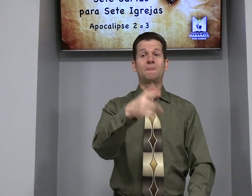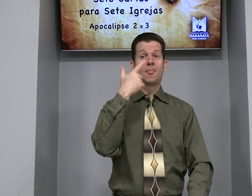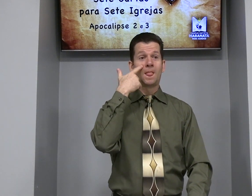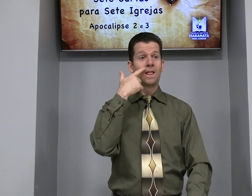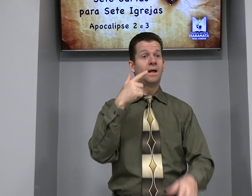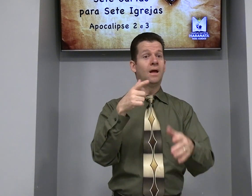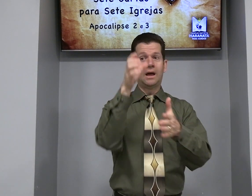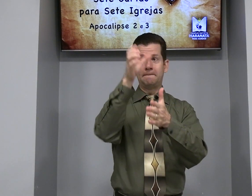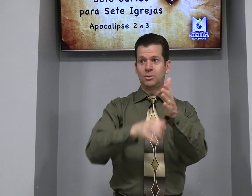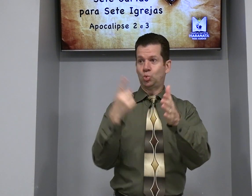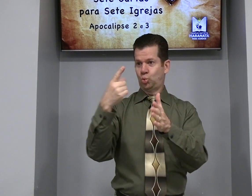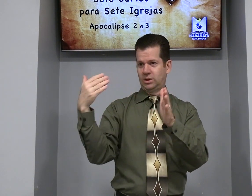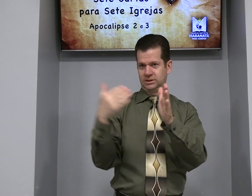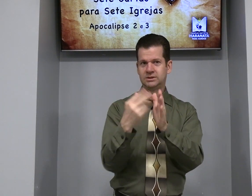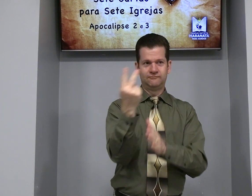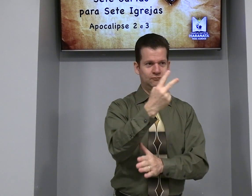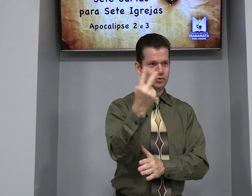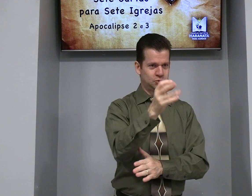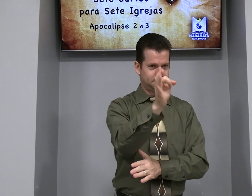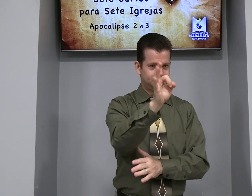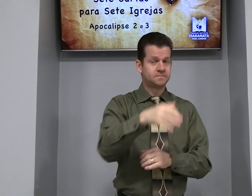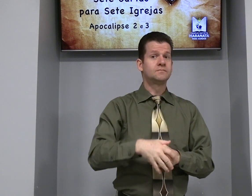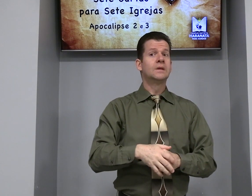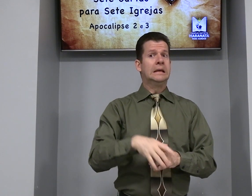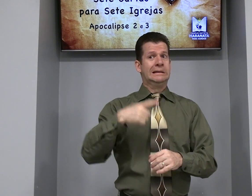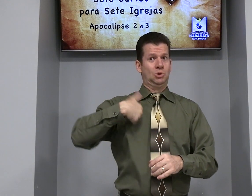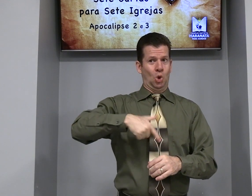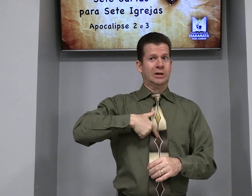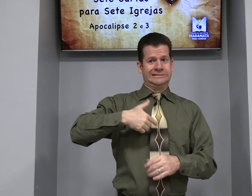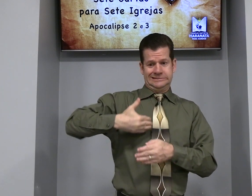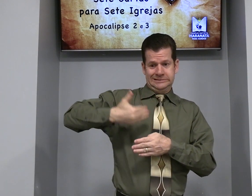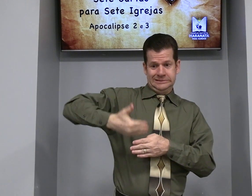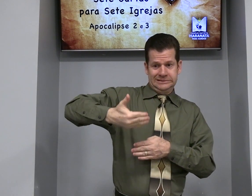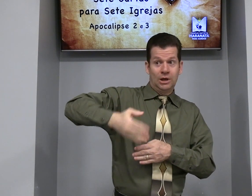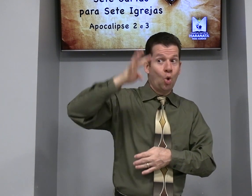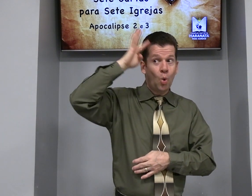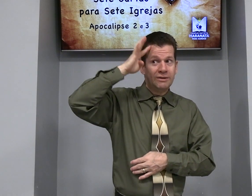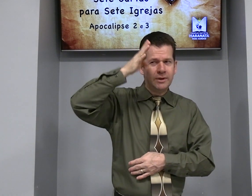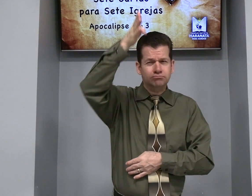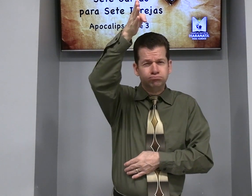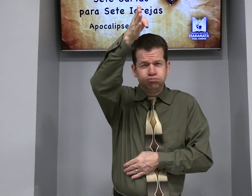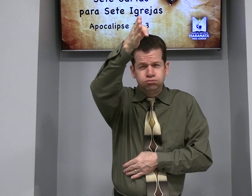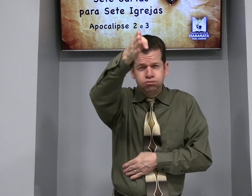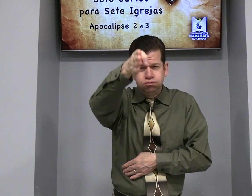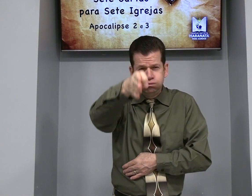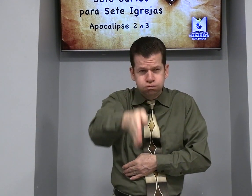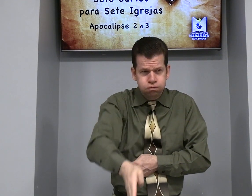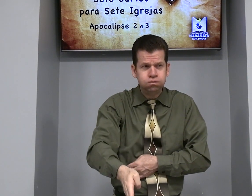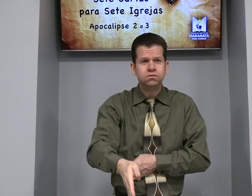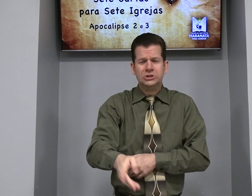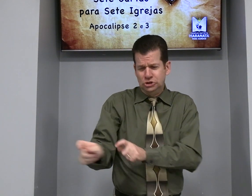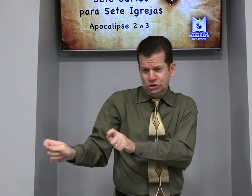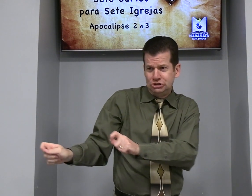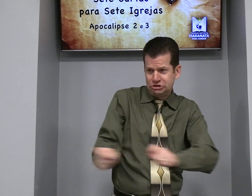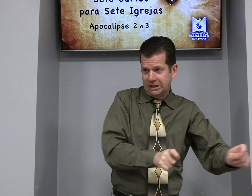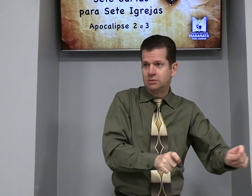Ok. Vamos ver, capítulo 1 até capítulo 22. Nós vamos estudar todas